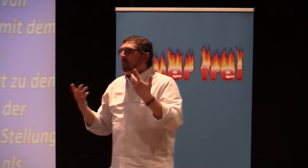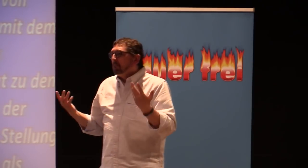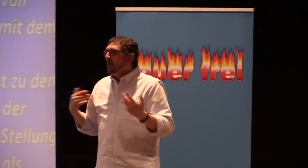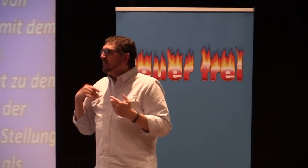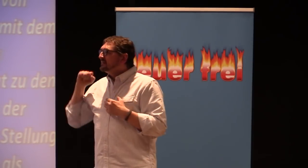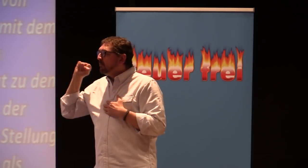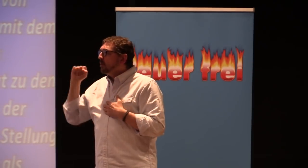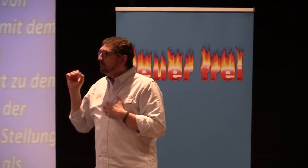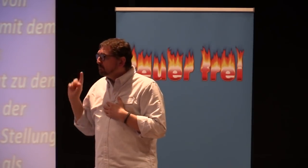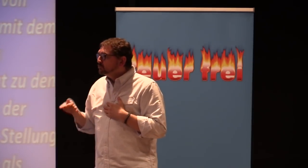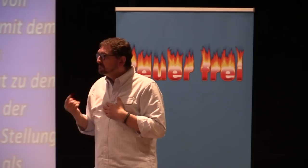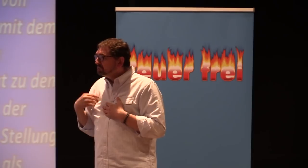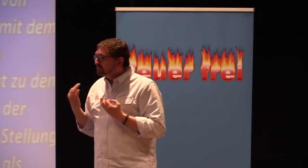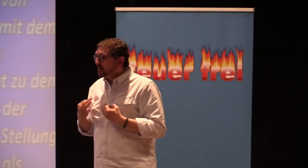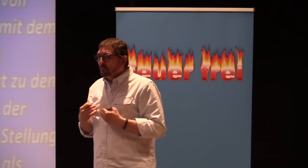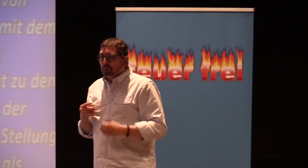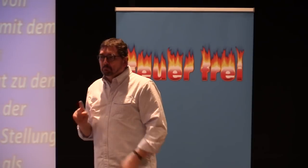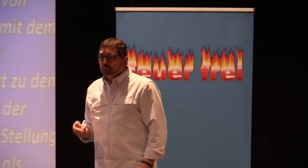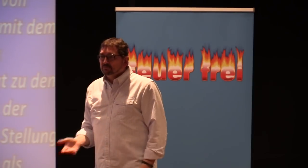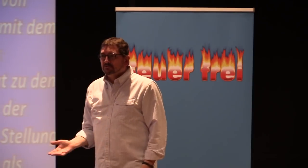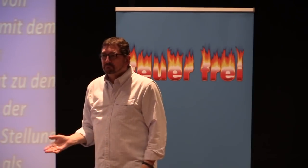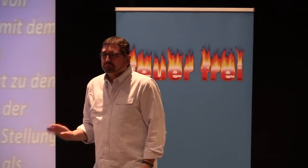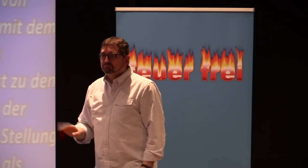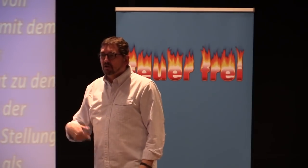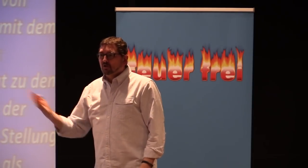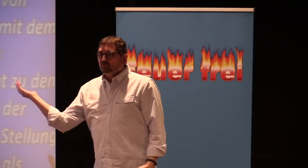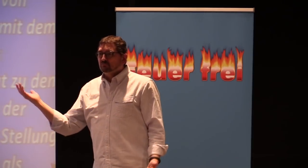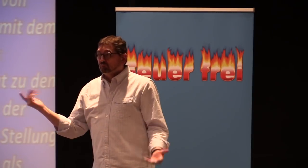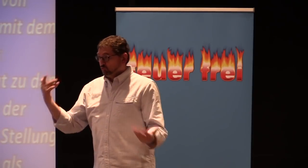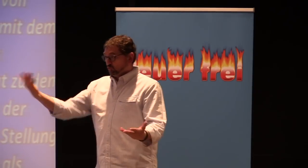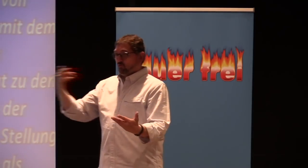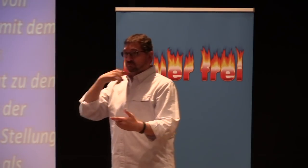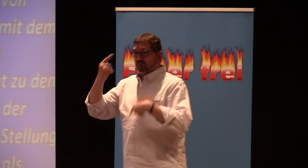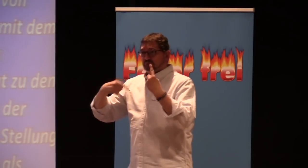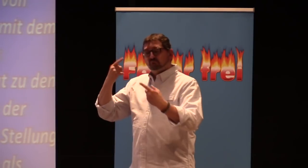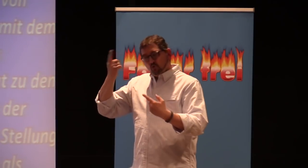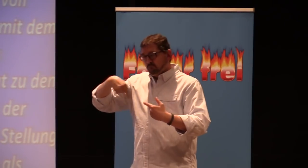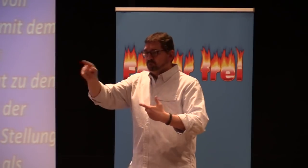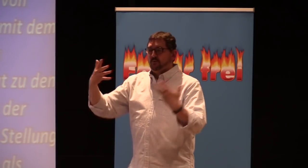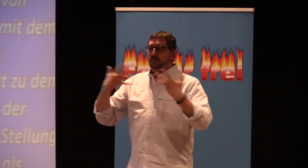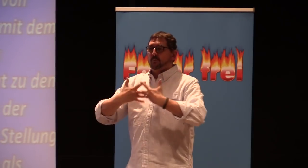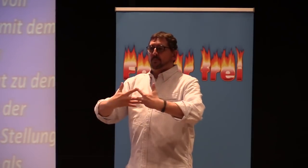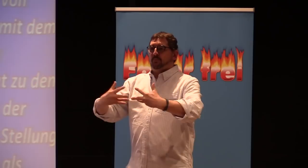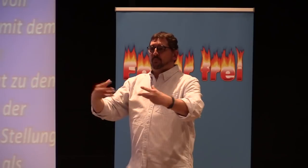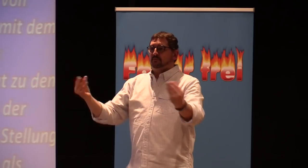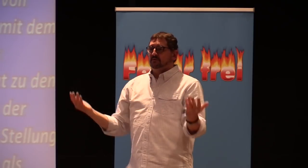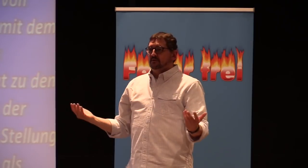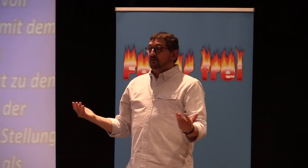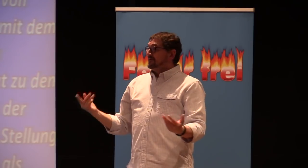Und viele sagen einfach, ja. Und Kevin sagt ja auch. Der Francis Fukuyama sagt halt,